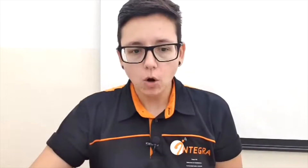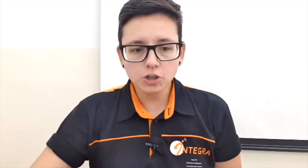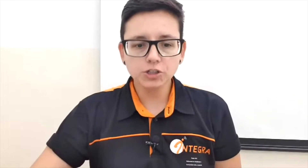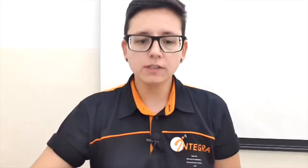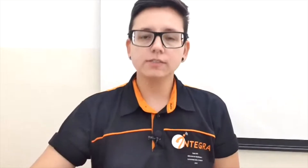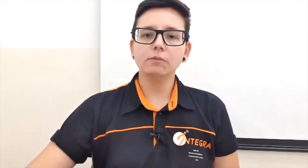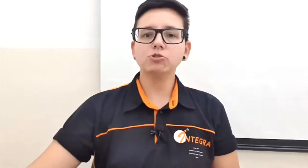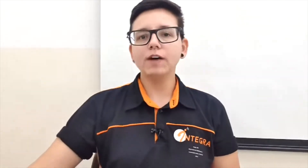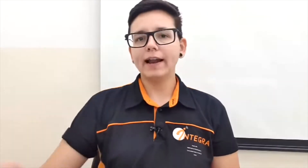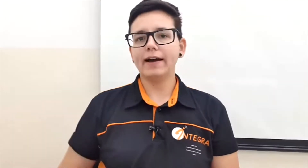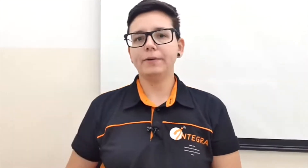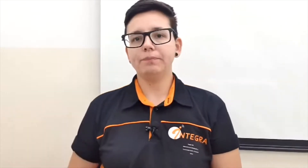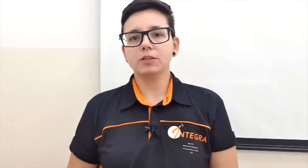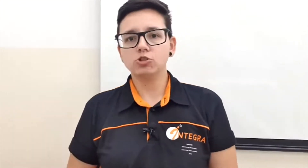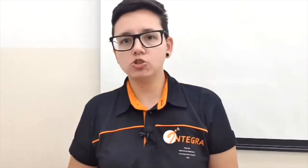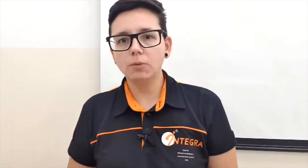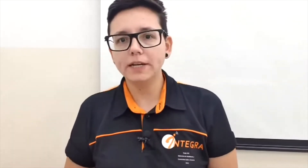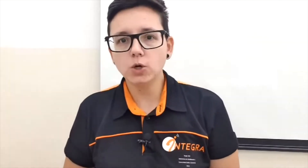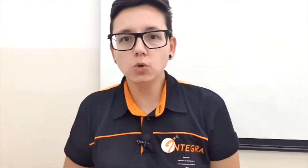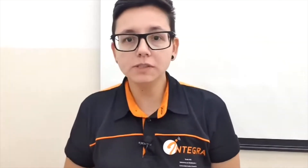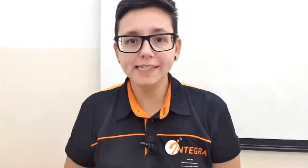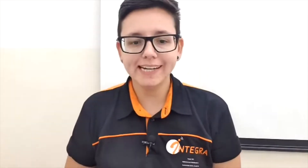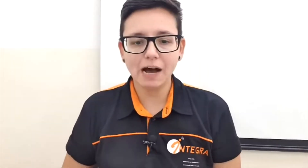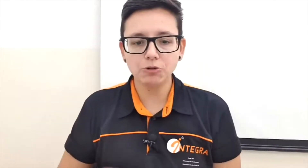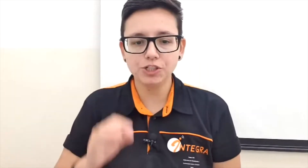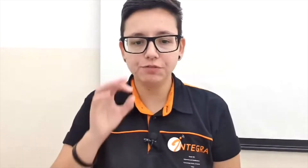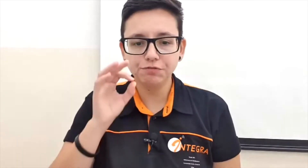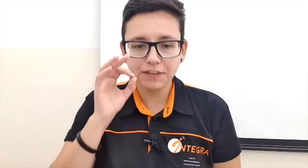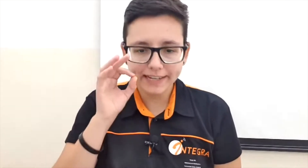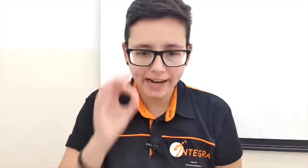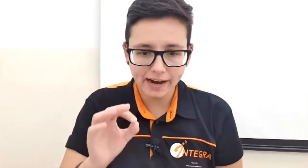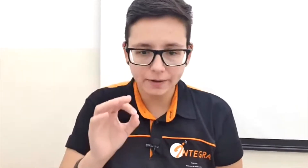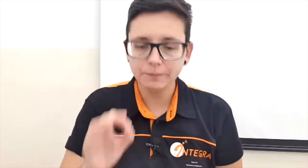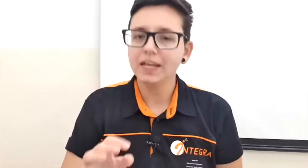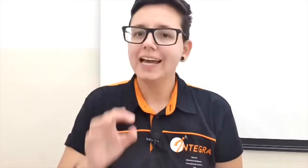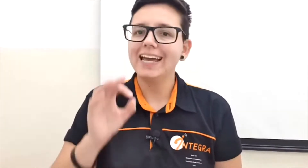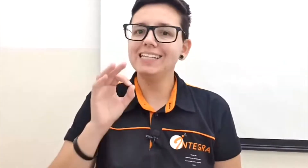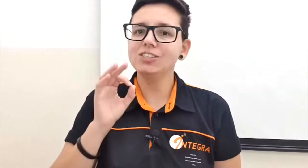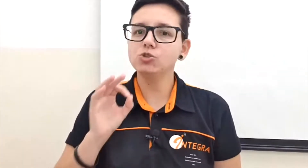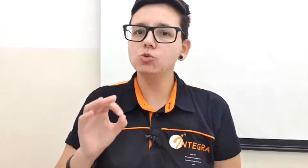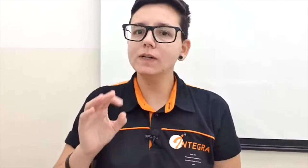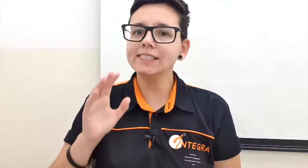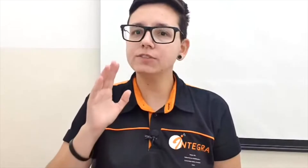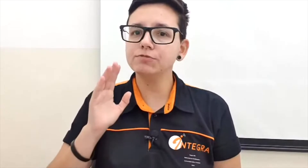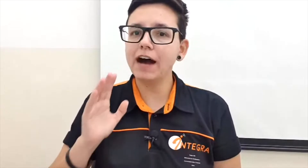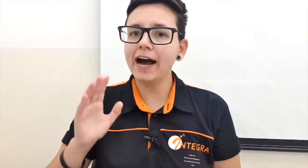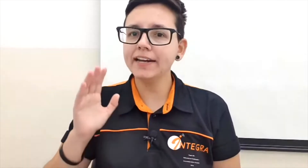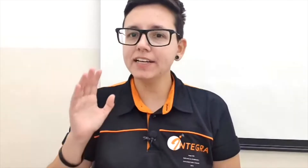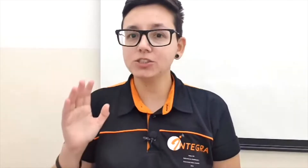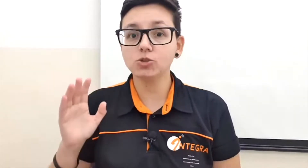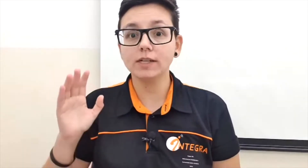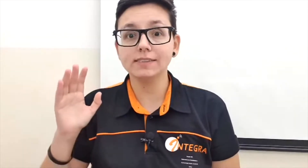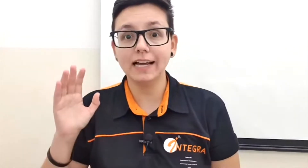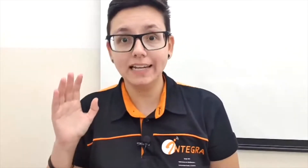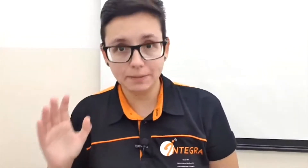Hoje nós vamos falar sobre o sinal de ficar e suas variações na